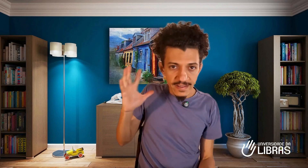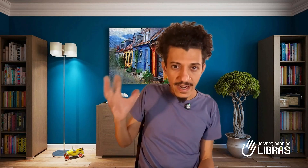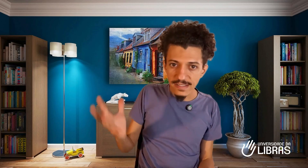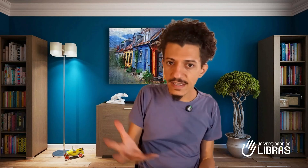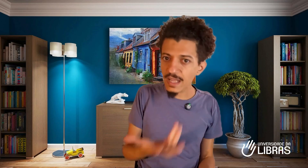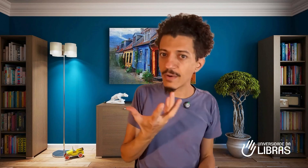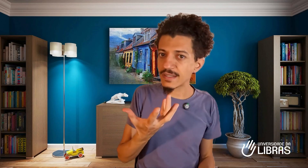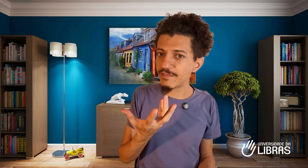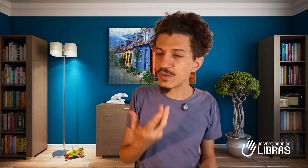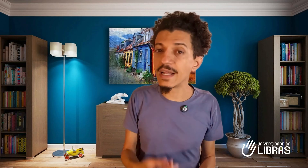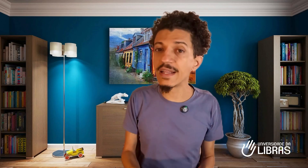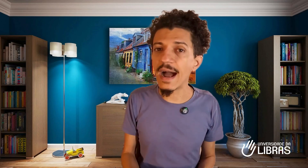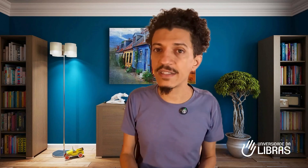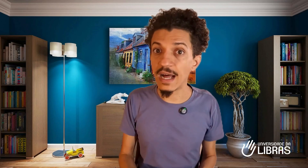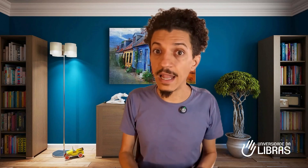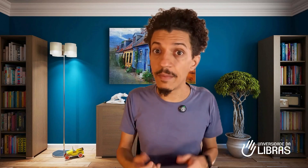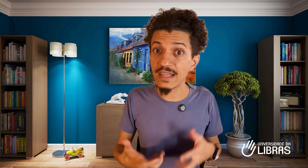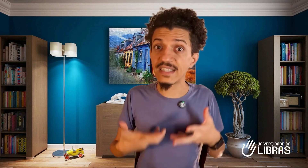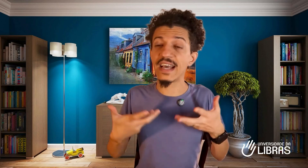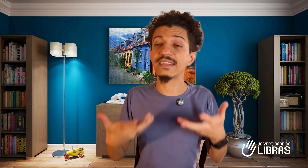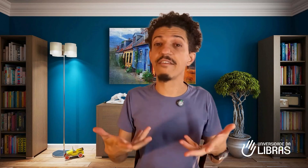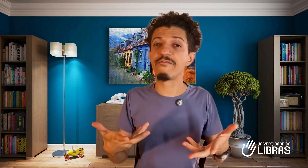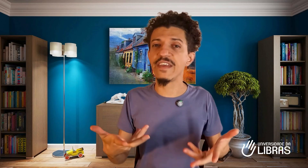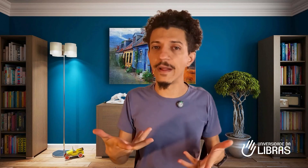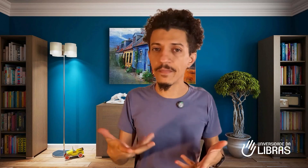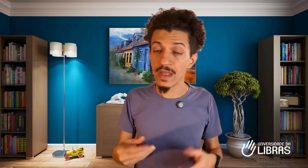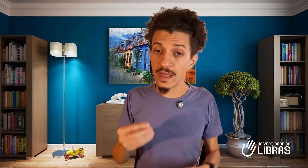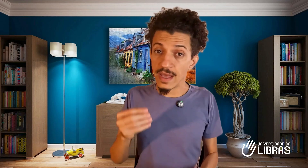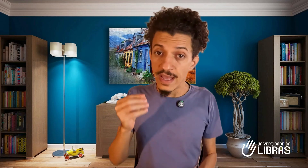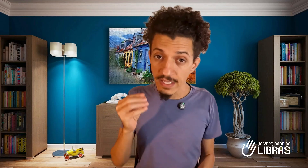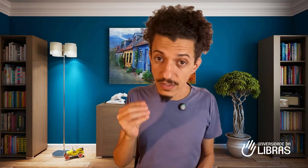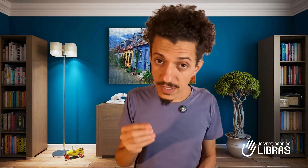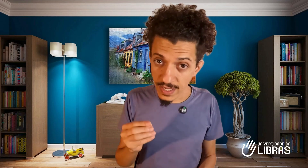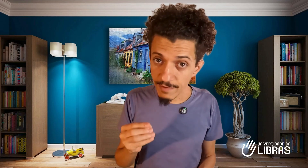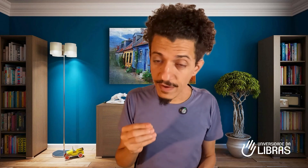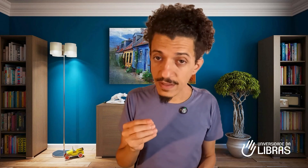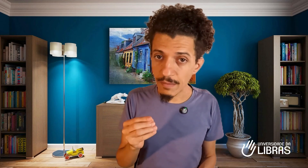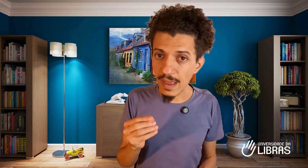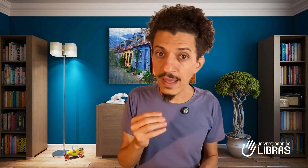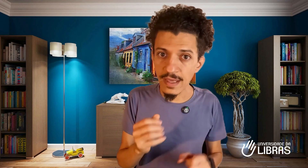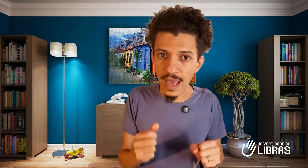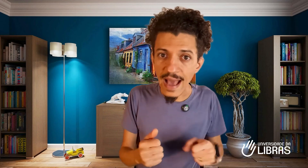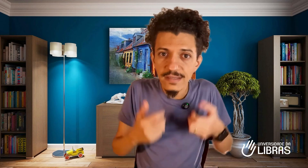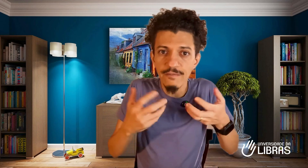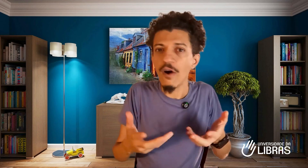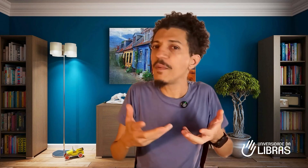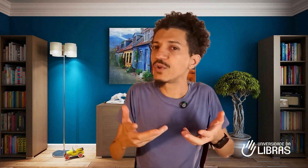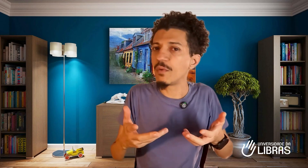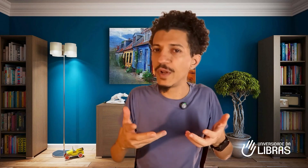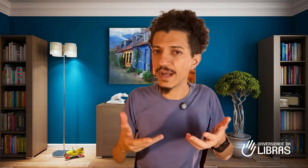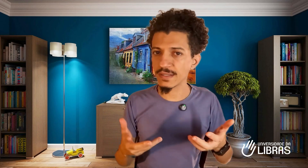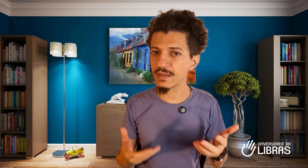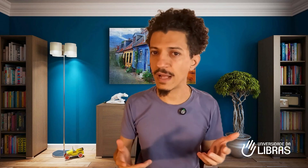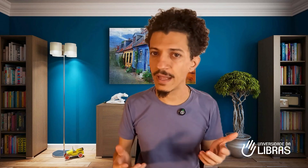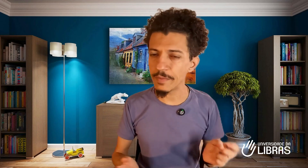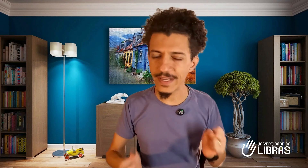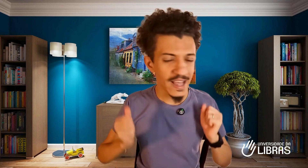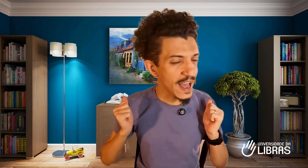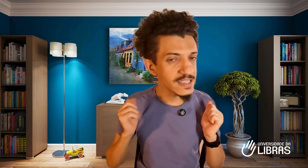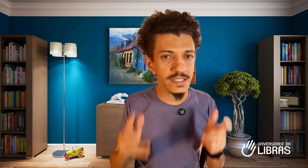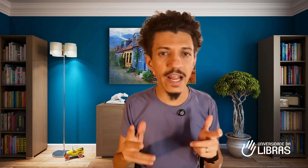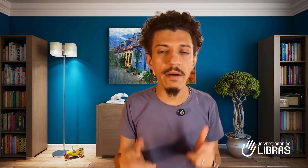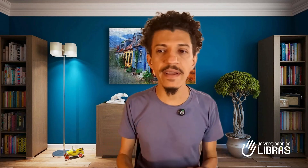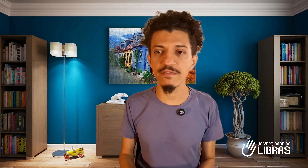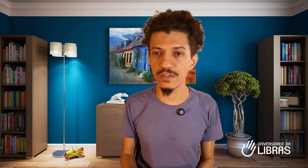vai trazendo essa visualidade da Libras e essa vida. Isso significa também que essa forma de comunicação na Libras